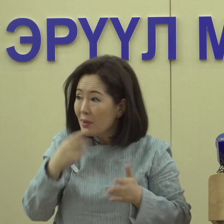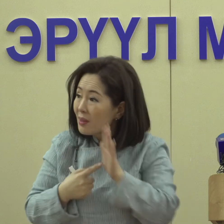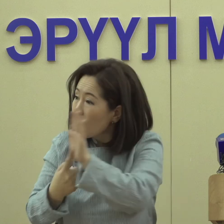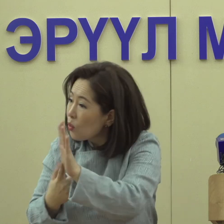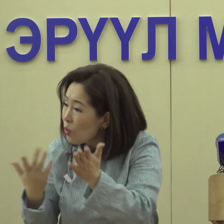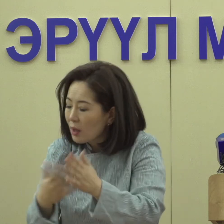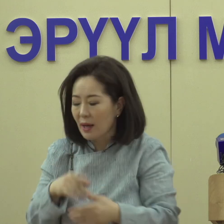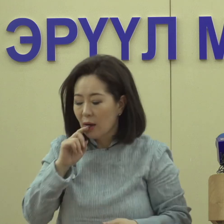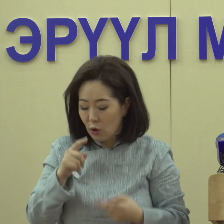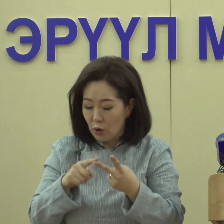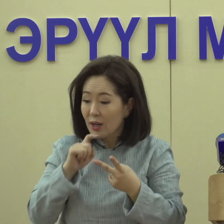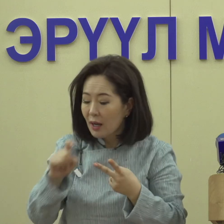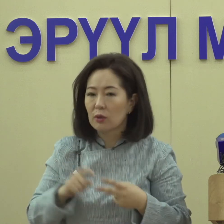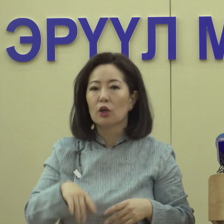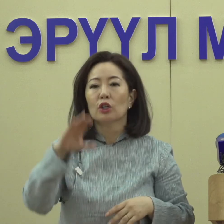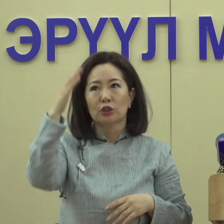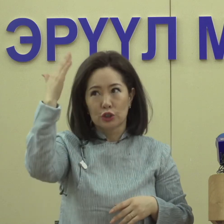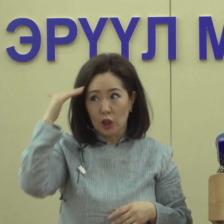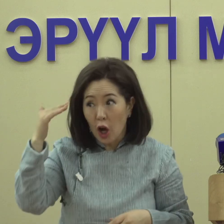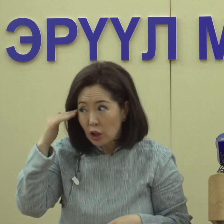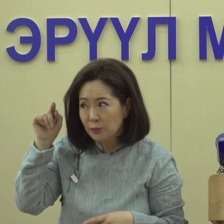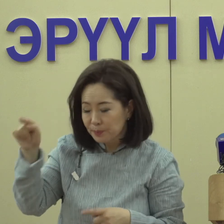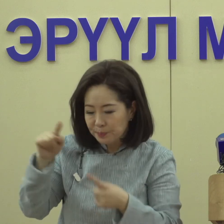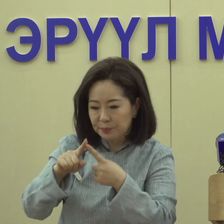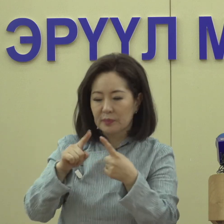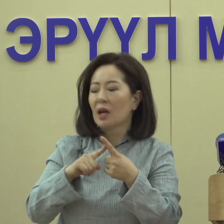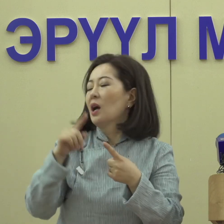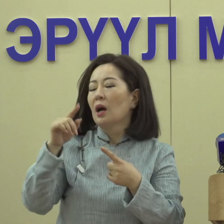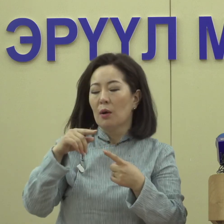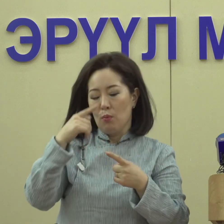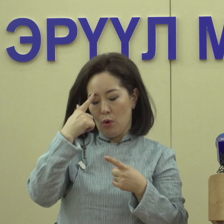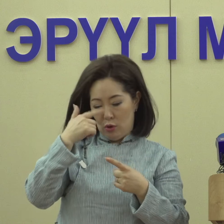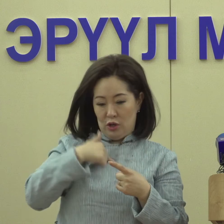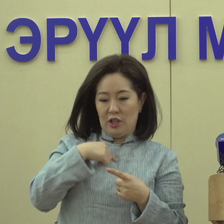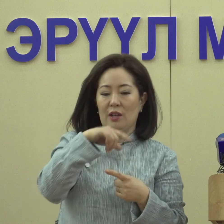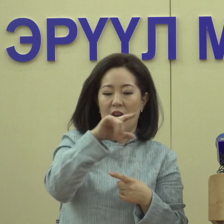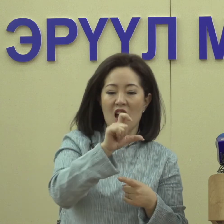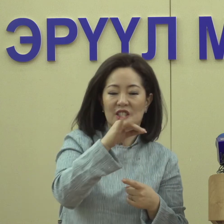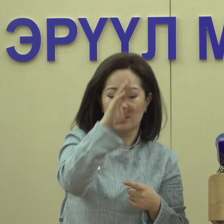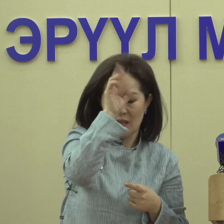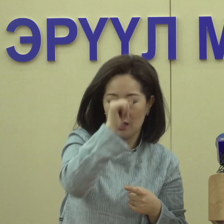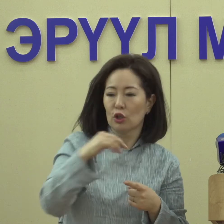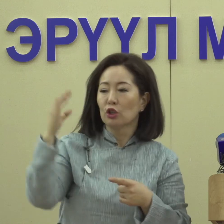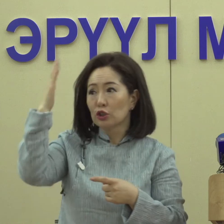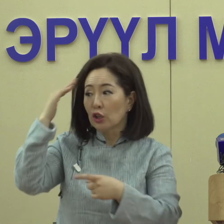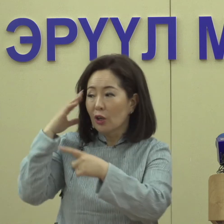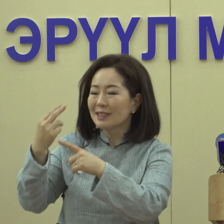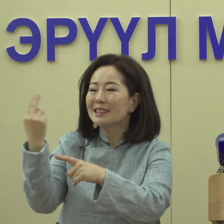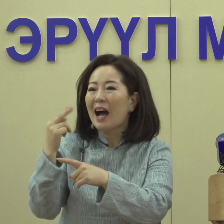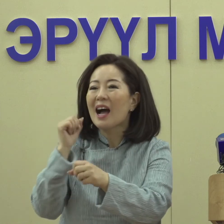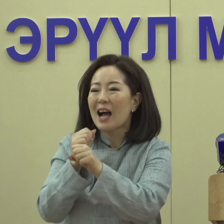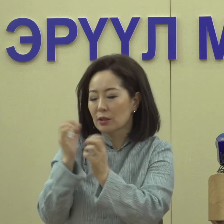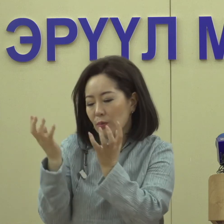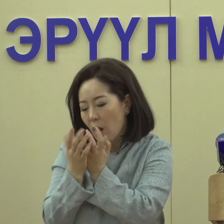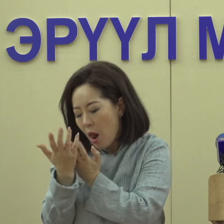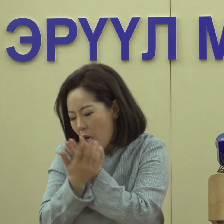солонгосын талтайгаа элчин сайдын яамтайгаа солонгостойгоо манай элчин сайдын яам солонгосын одоо цагаачлалын албатай хийсэн уулзалтын